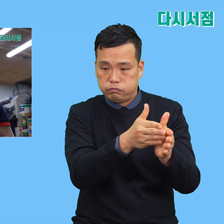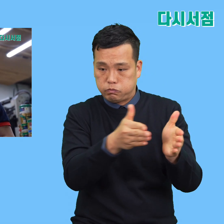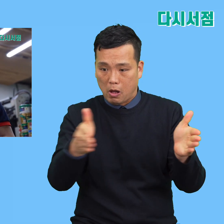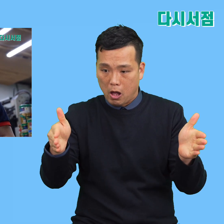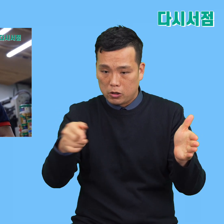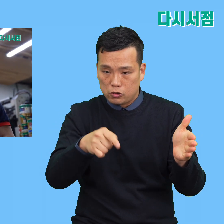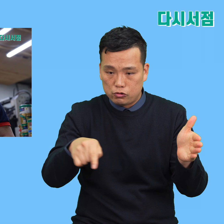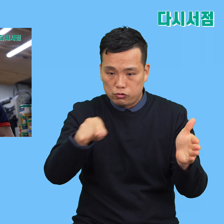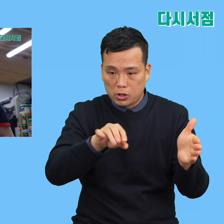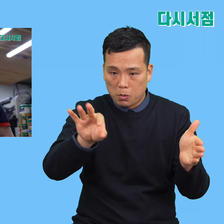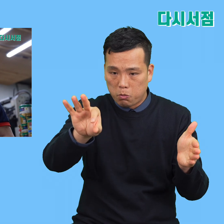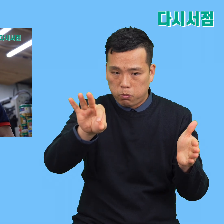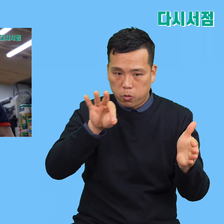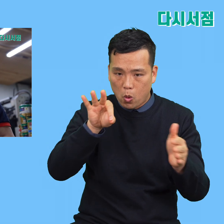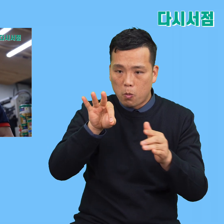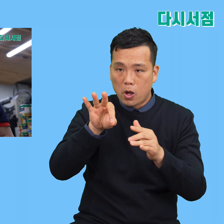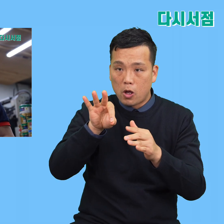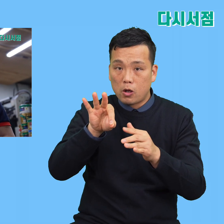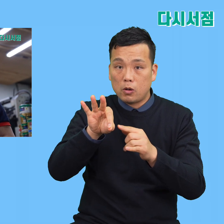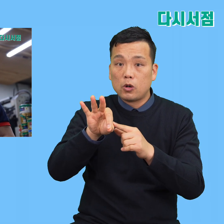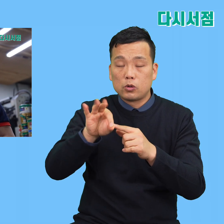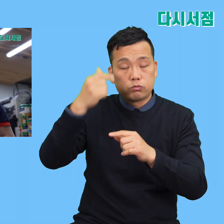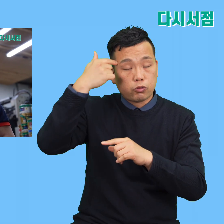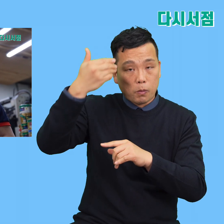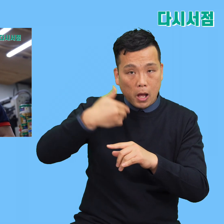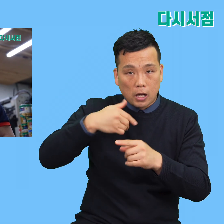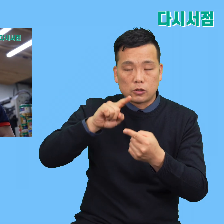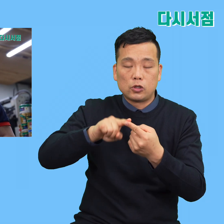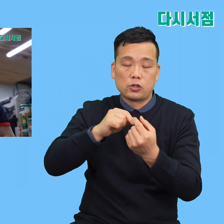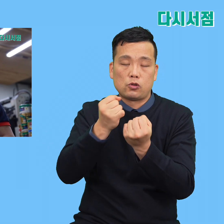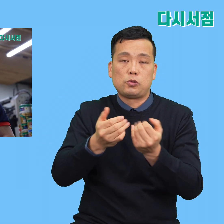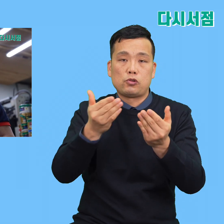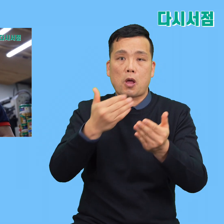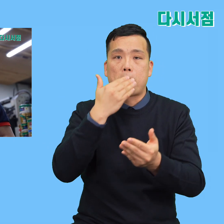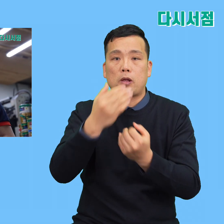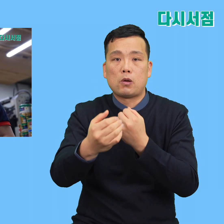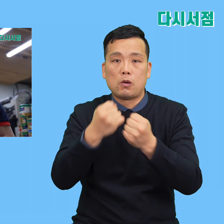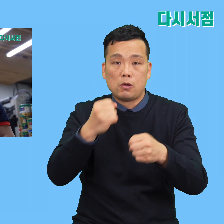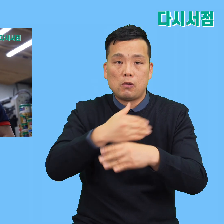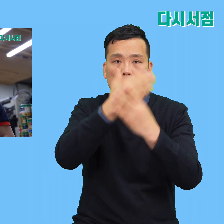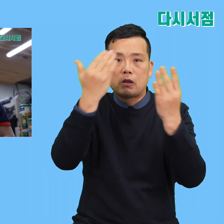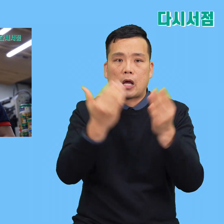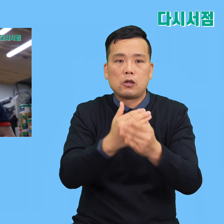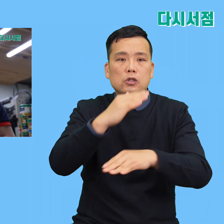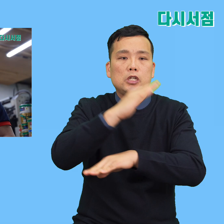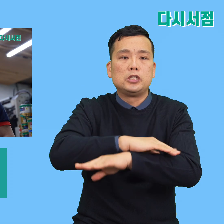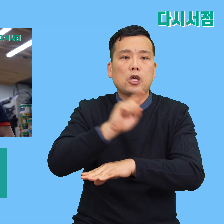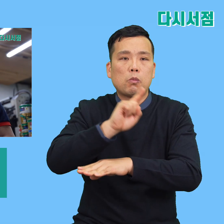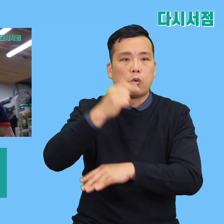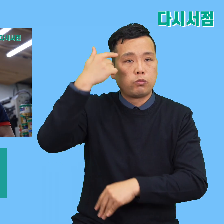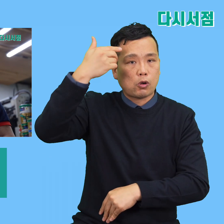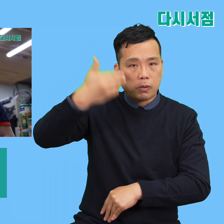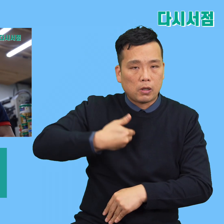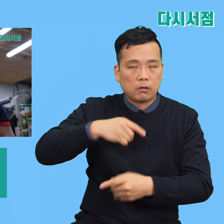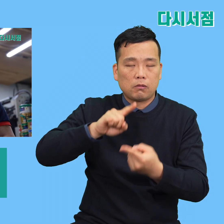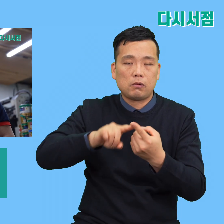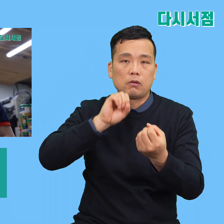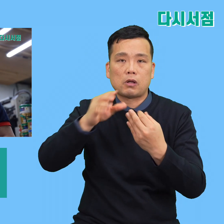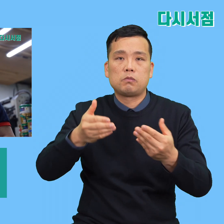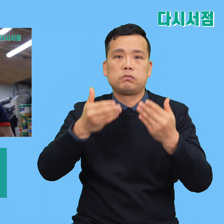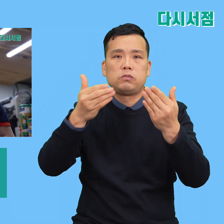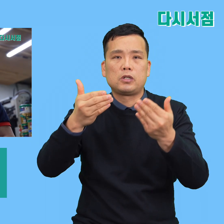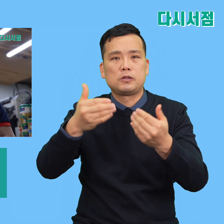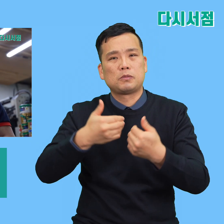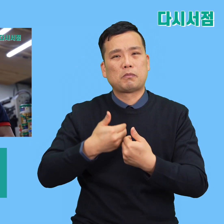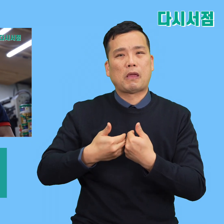나눠서 설명을 해달라면 해줄 수가 있지만 인쇄라는 부분도 되게 광범위하니까 콕 꼬집어서 뭐 인쇄는 어떤 거다 이렇게